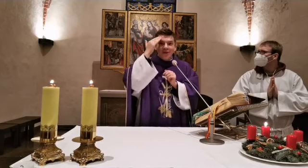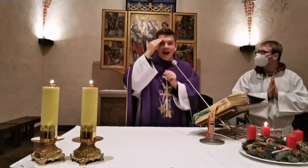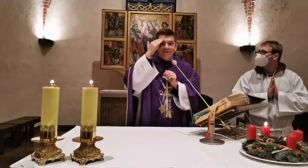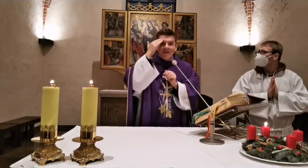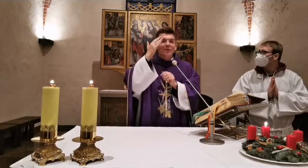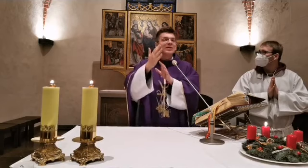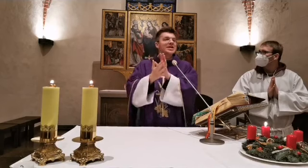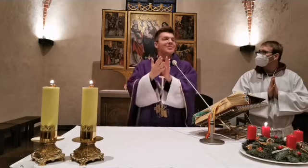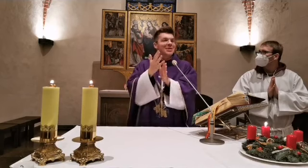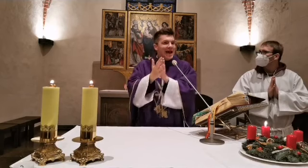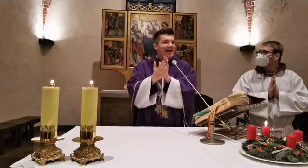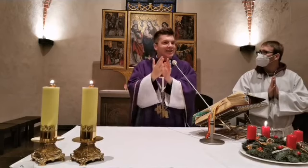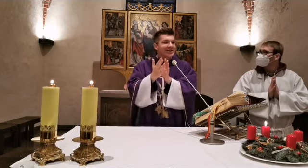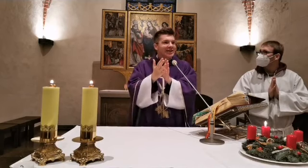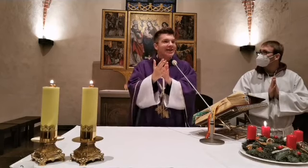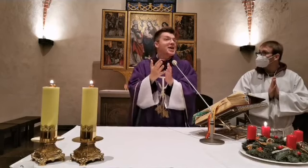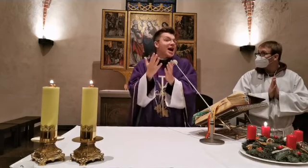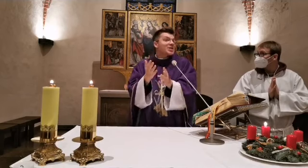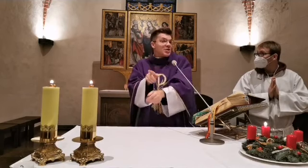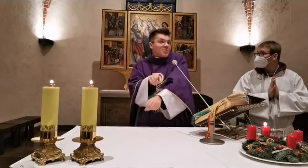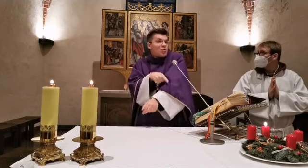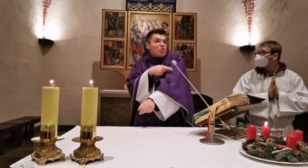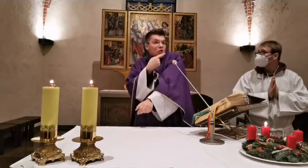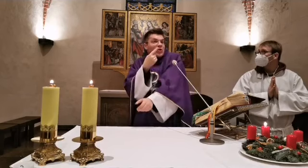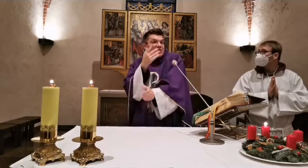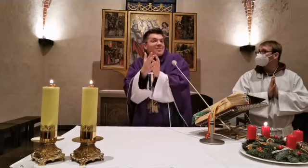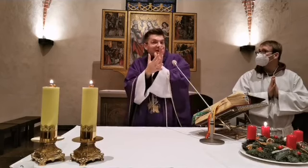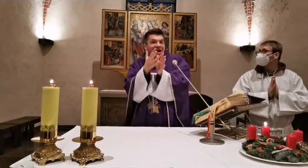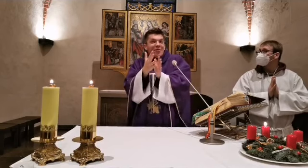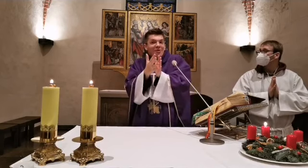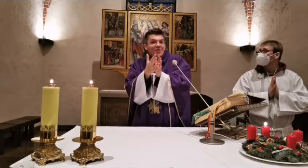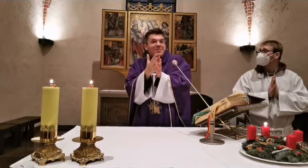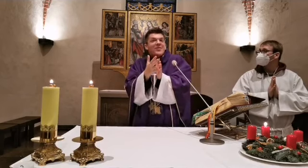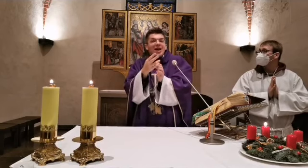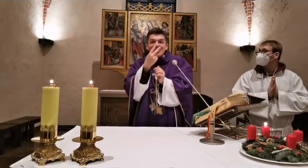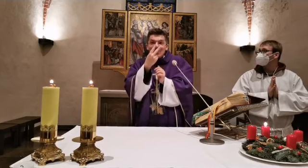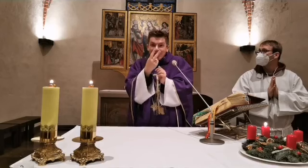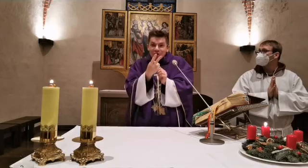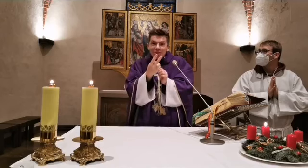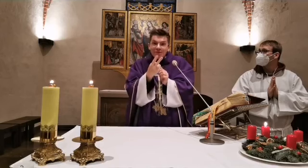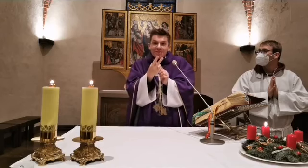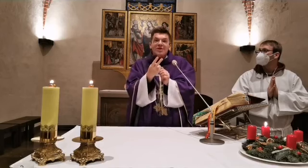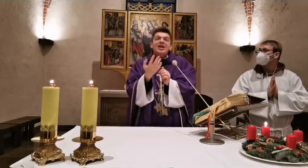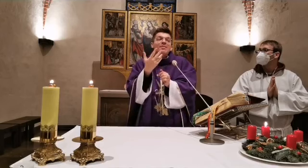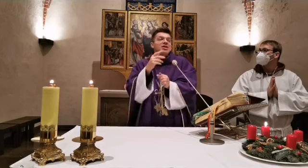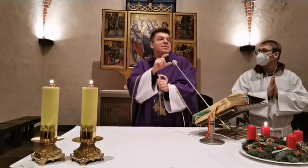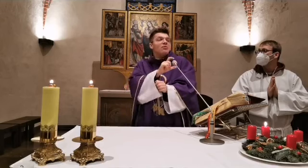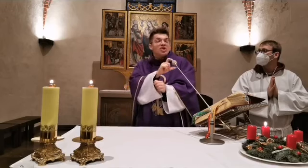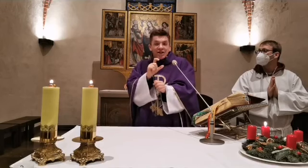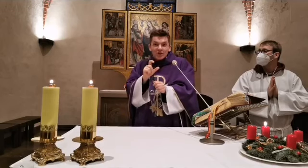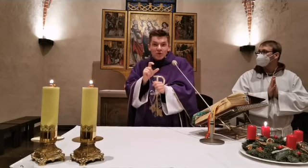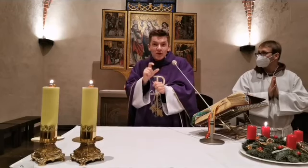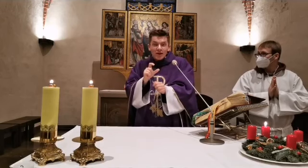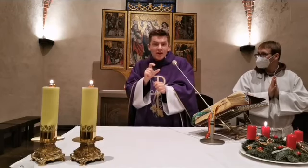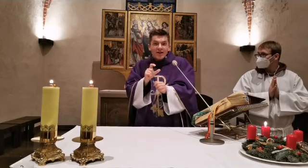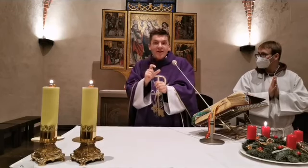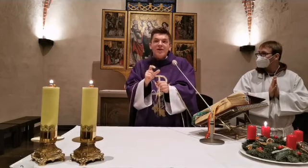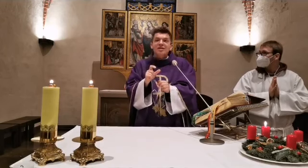będzie potrafił zamigać. Ja chcę, żeby długo zamigał, ale zobaczymy, ile będzie miał